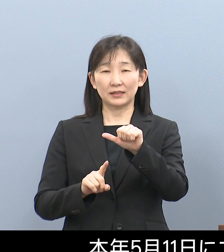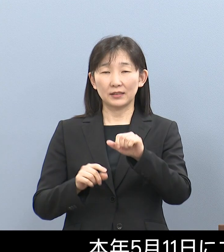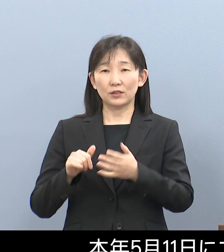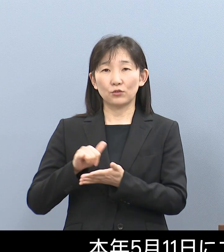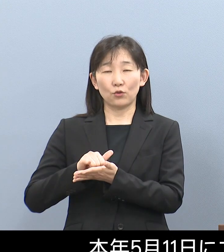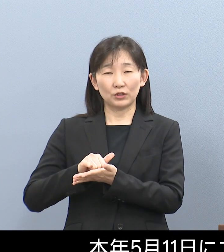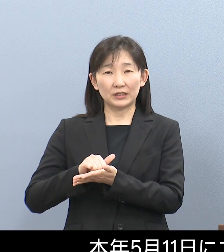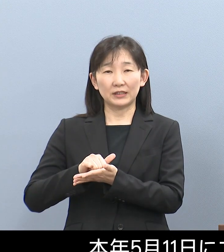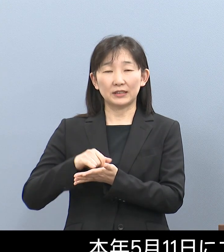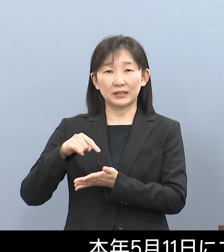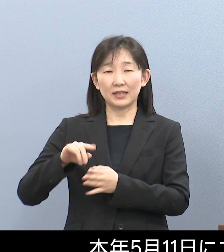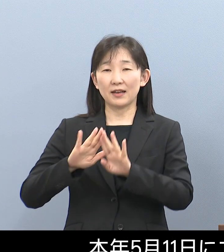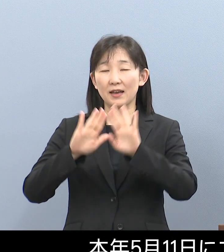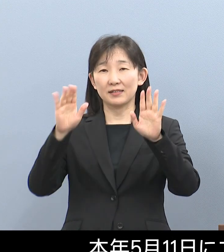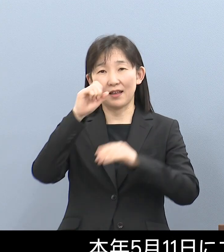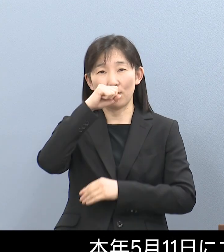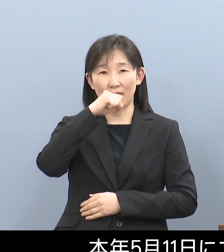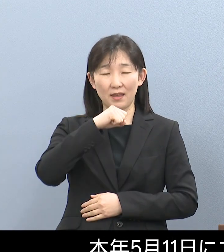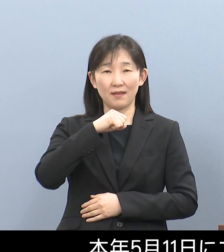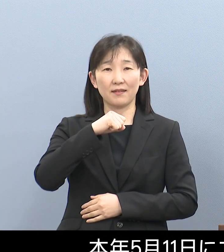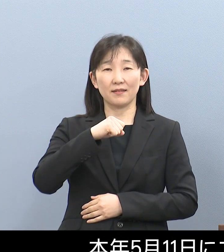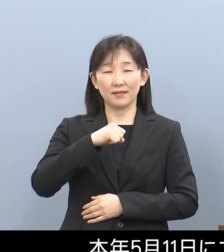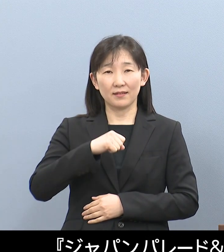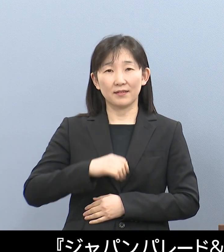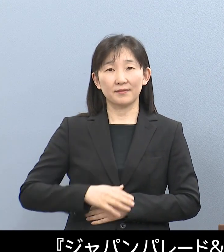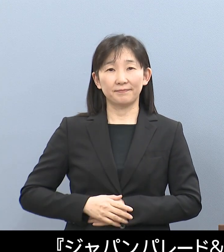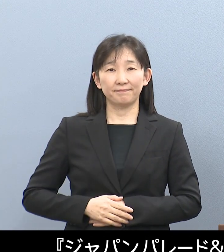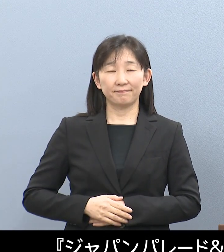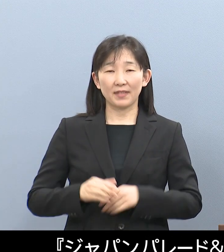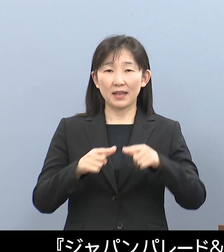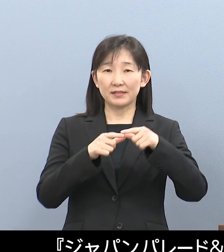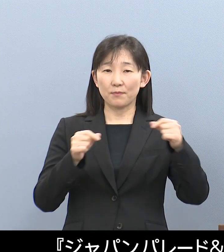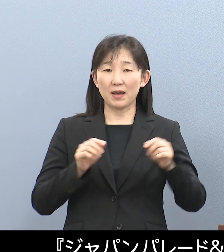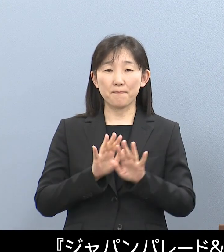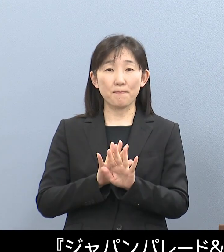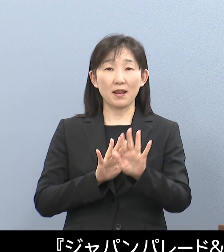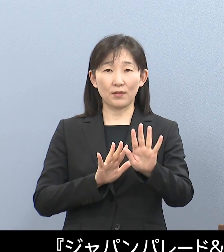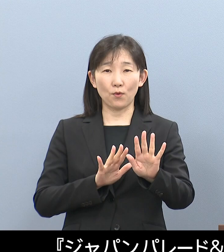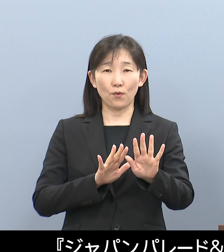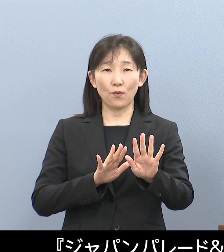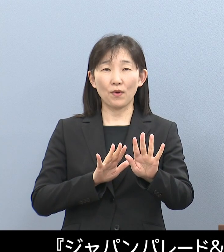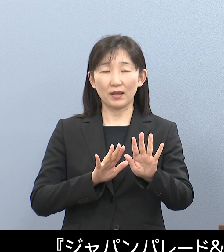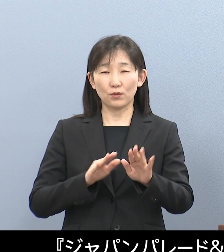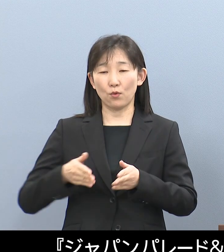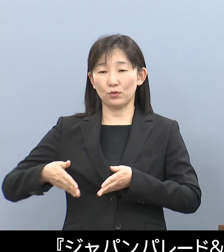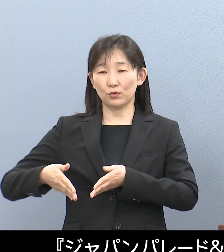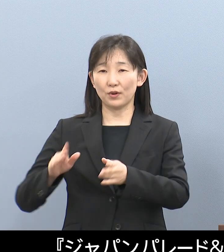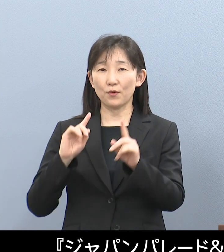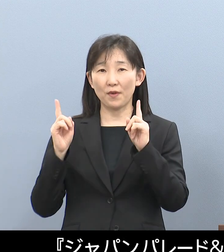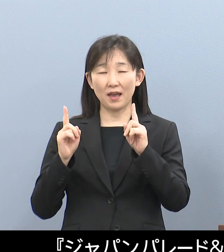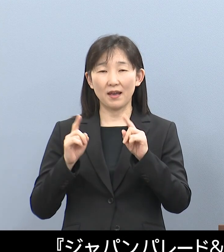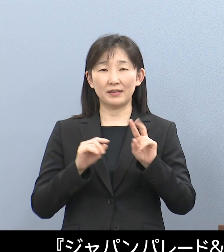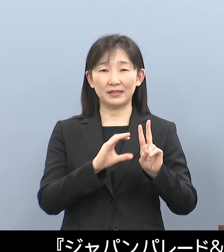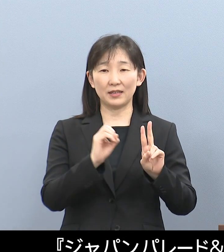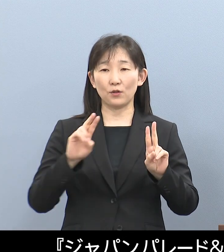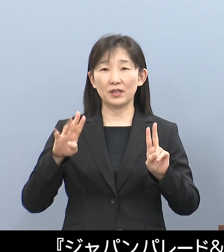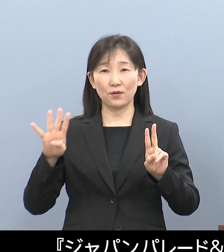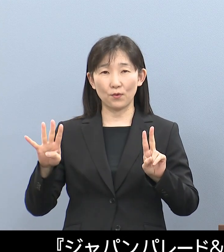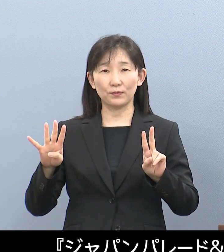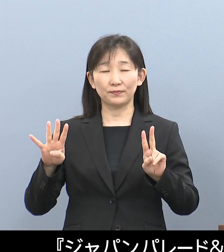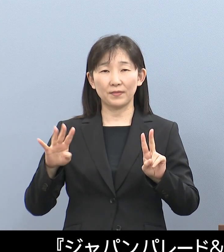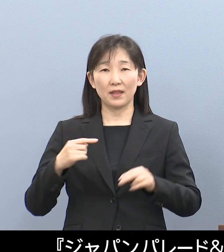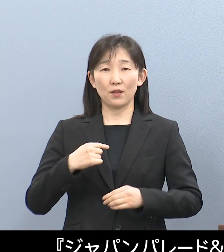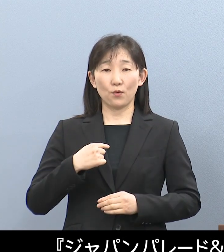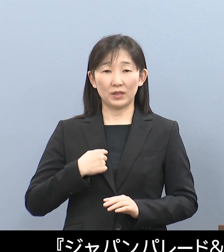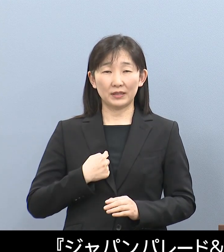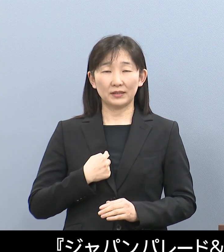ク市マンハッタンで開催が予定されておりますジャパンパレード&ストリートフェア2024に